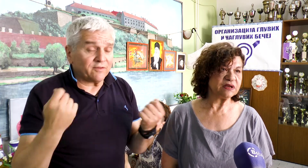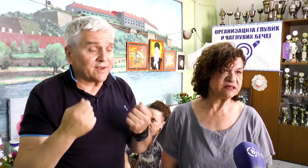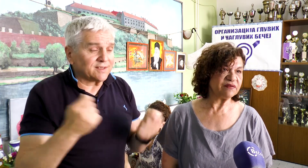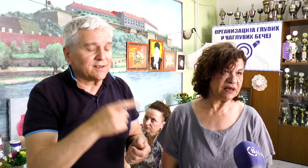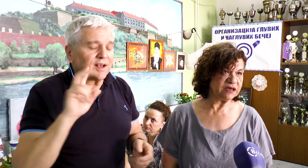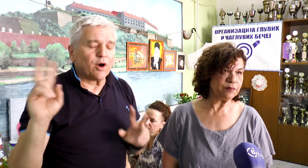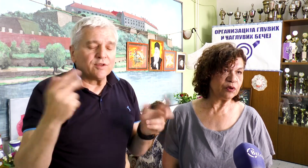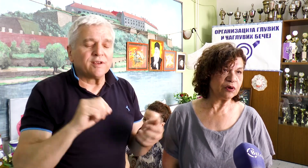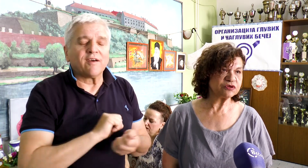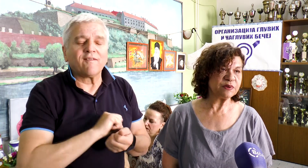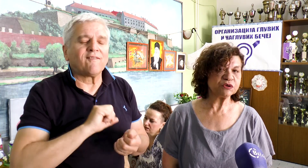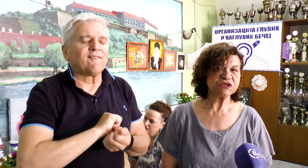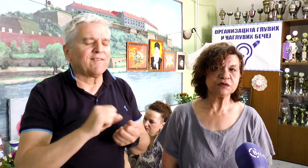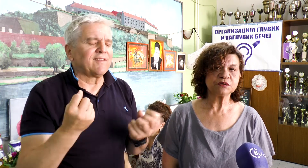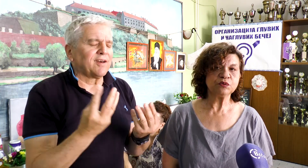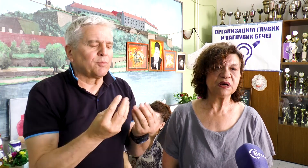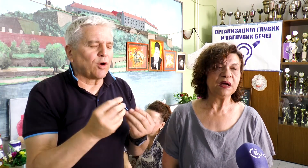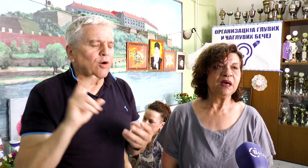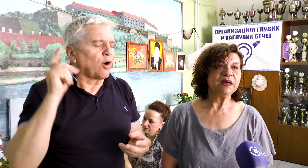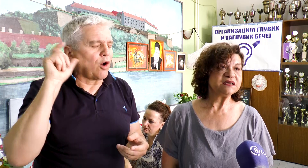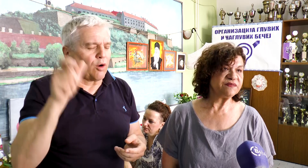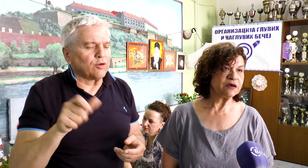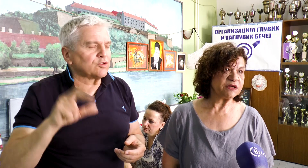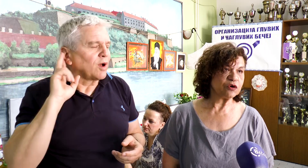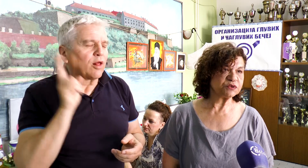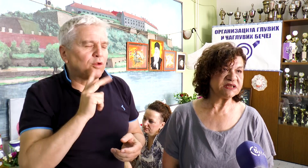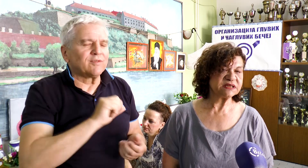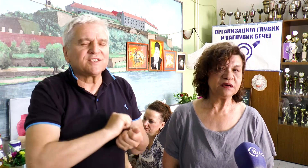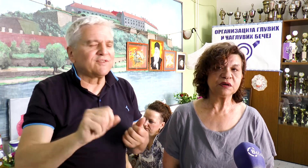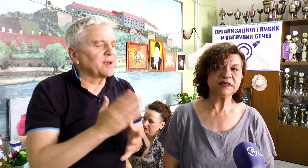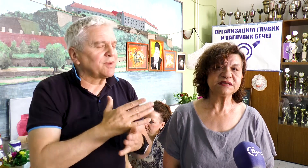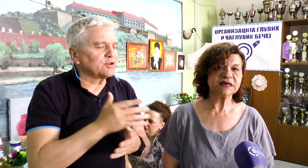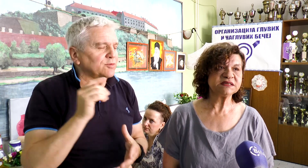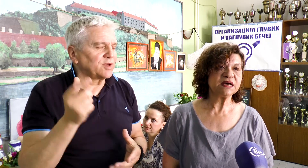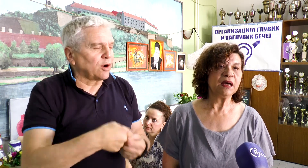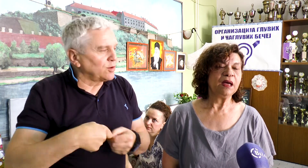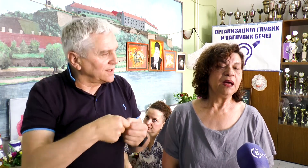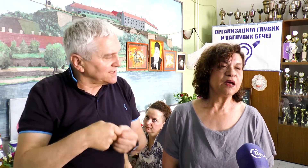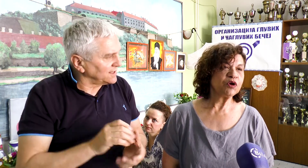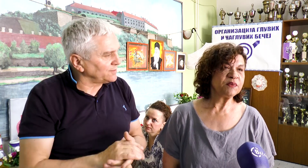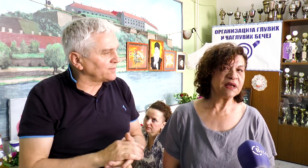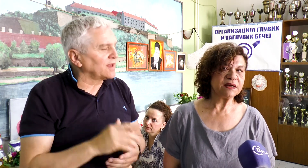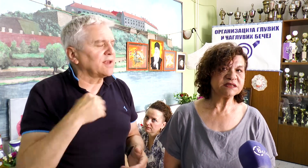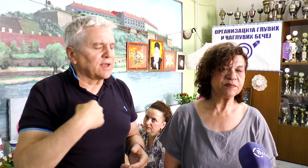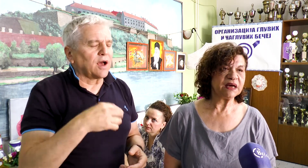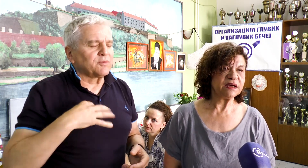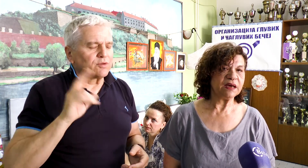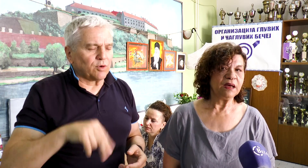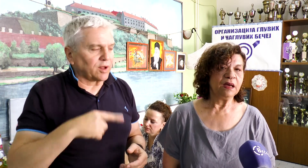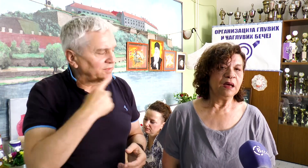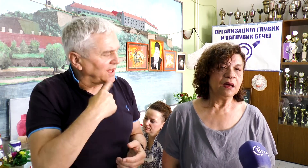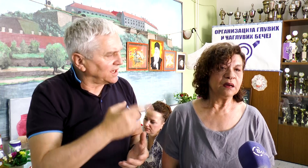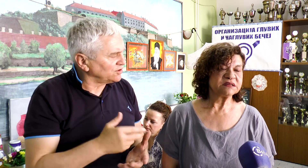manifestaciji se odaziva veliki broj osoba oštećenog sluha i svih međuopštinskih organizacija. Ja moram da naglasim da